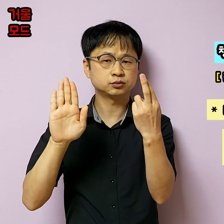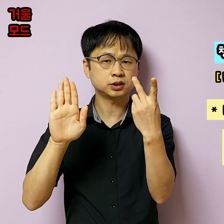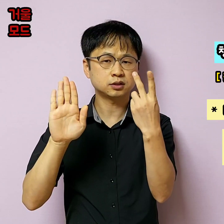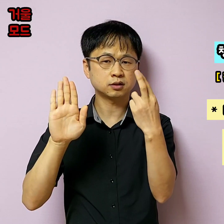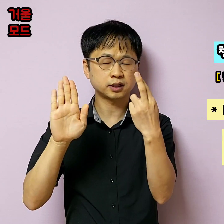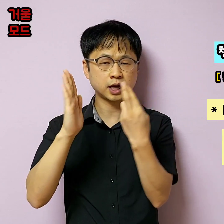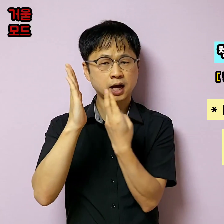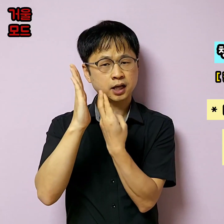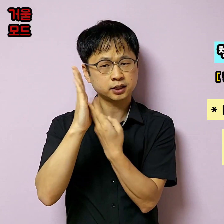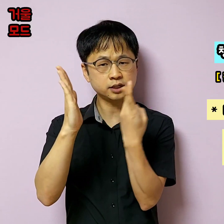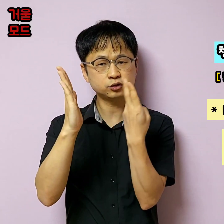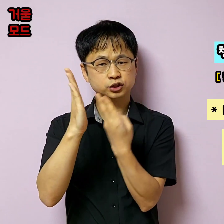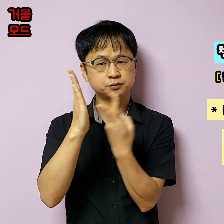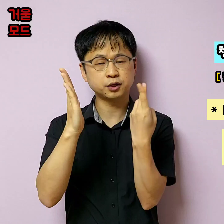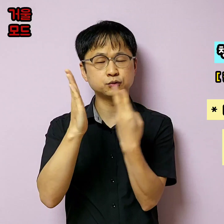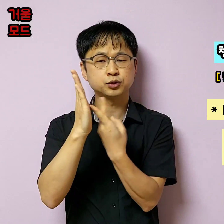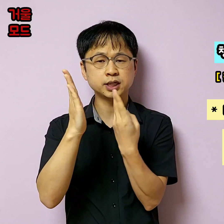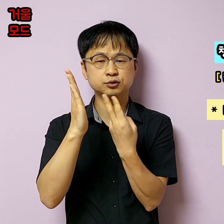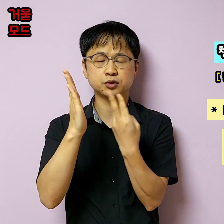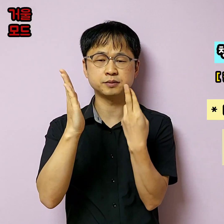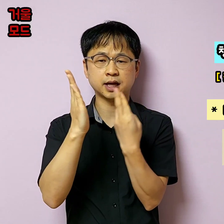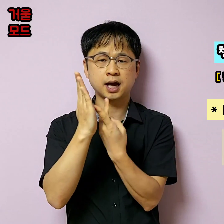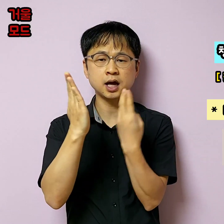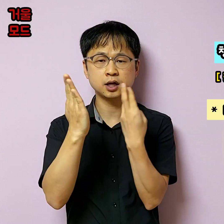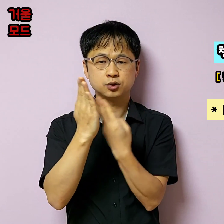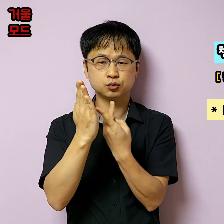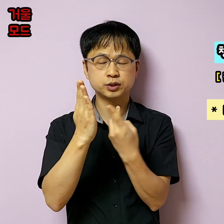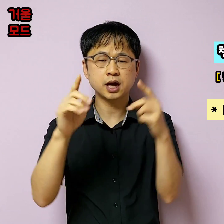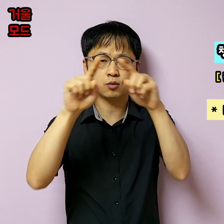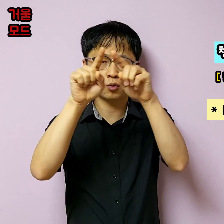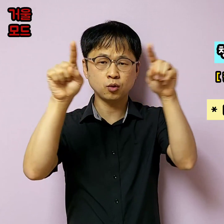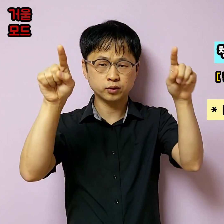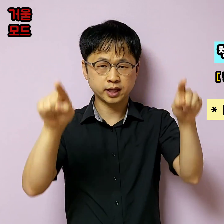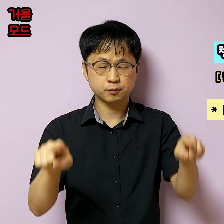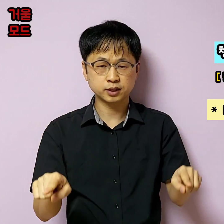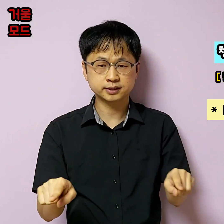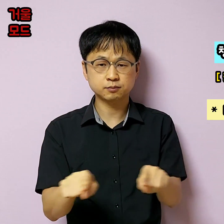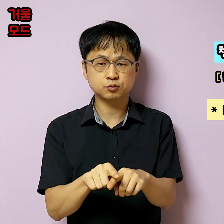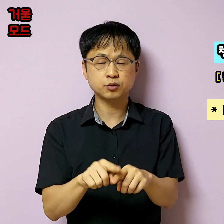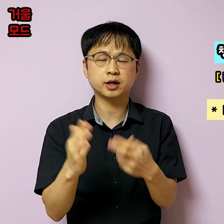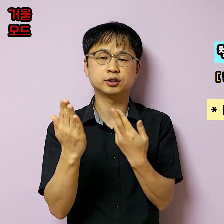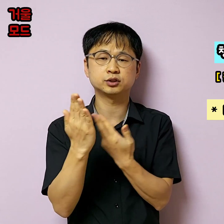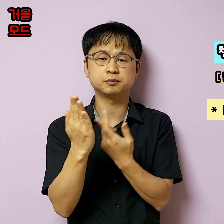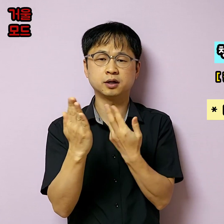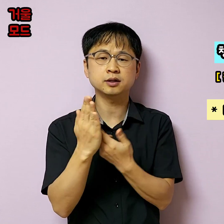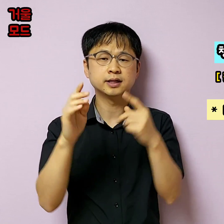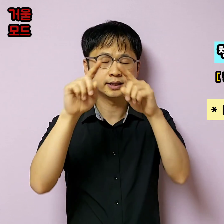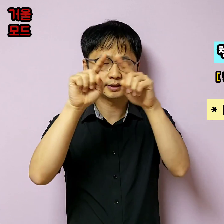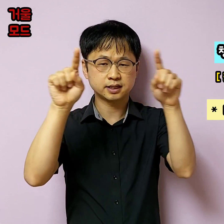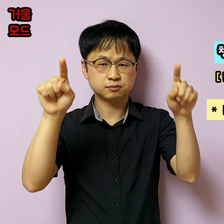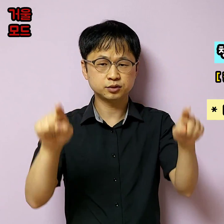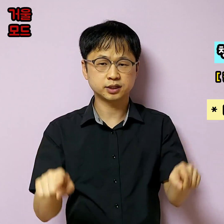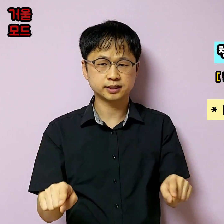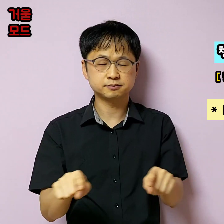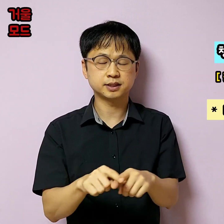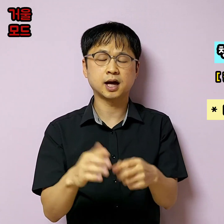검지중지를 걸었다가 튕겨주시면 유리라는 수어입니다. 유리하고 네모난 창문 모양 해주시면 창문이